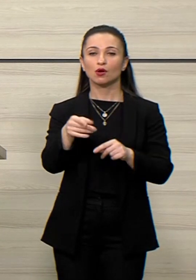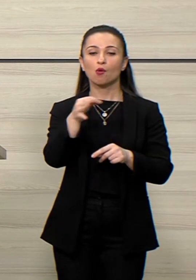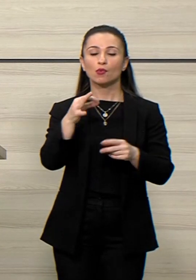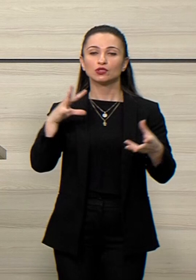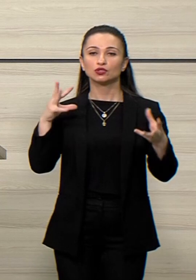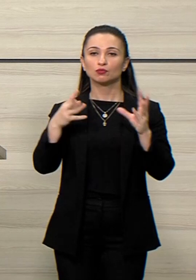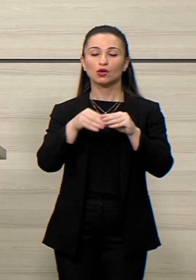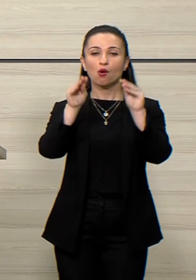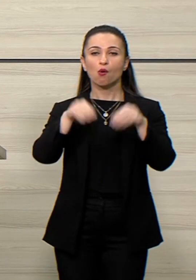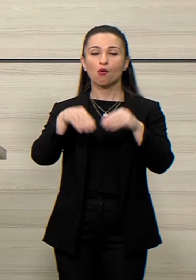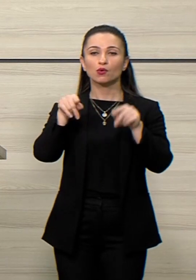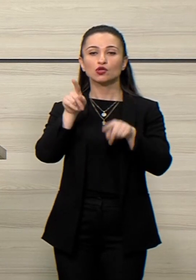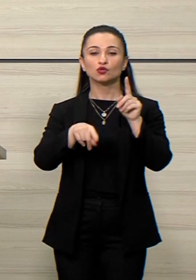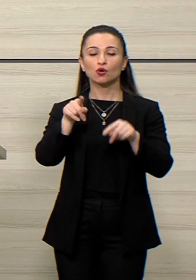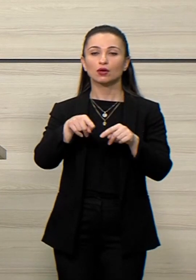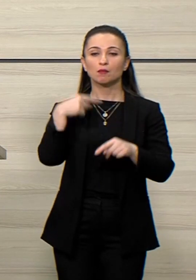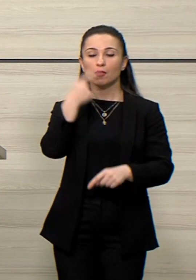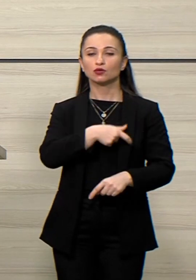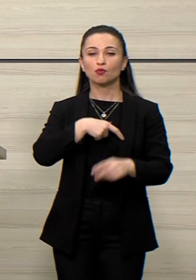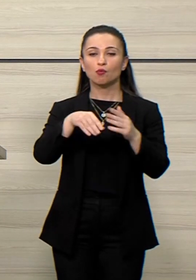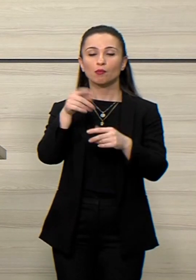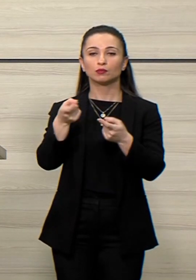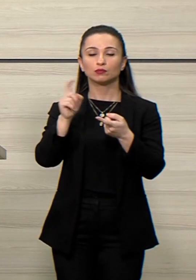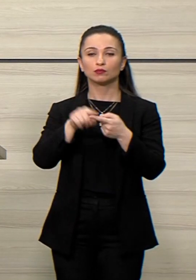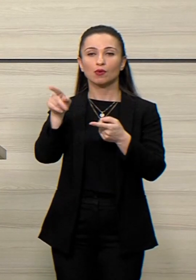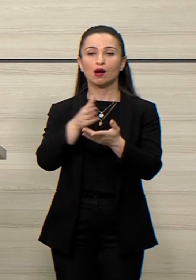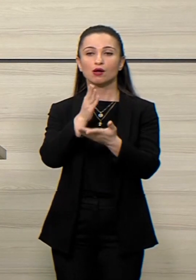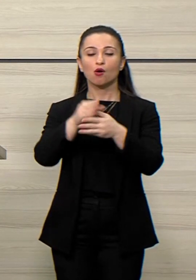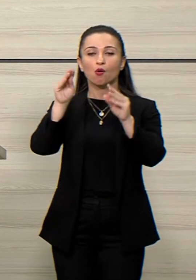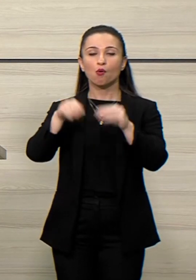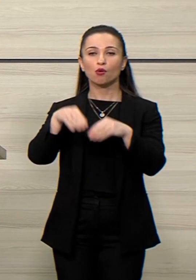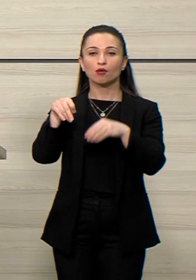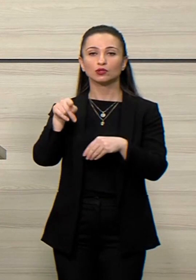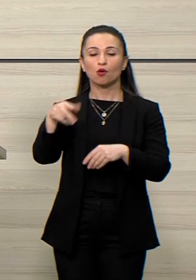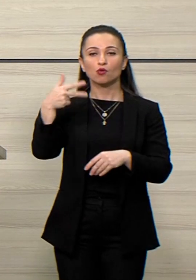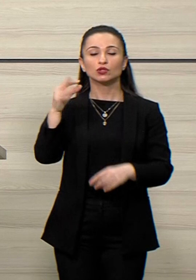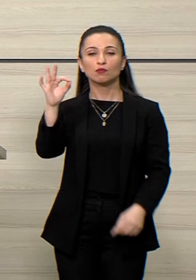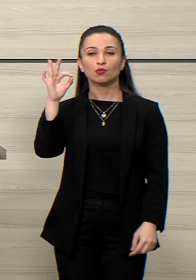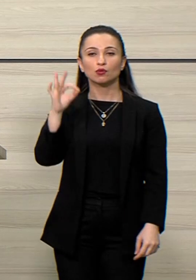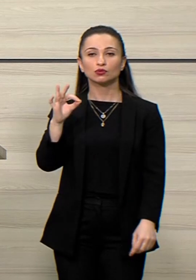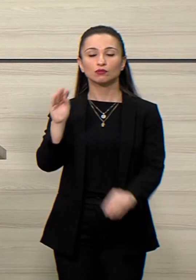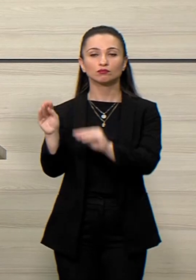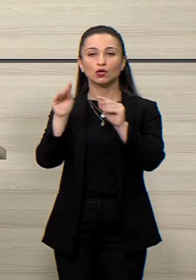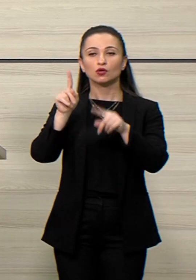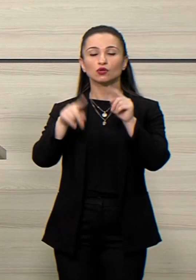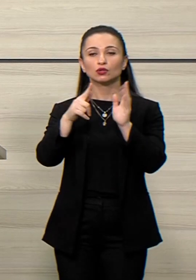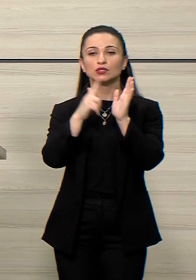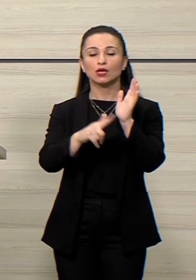საუბნო შემაჯამებელი ოქმები ზოგიერთ მაჟორიტარულ საარჩევნო ოლქში არის ოქმების 30% შესული,